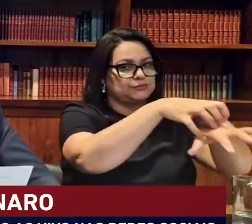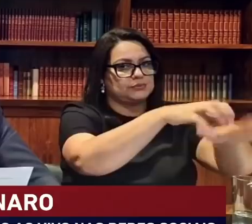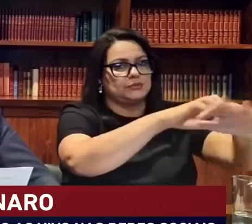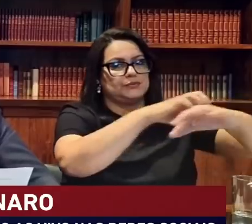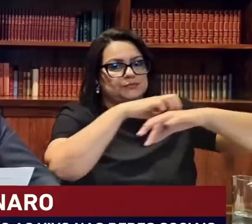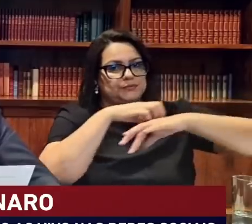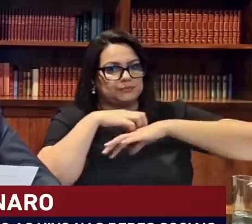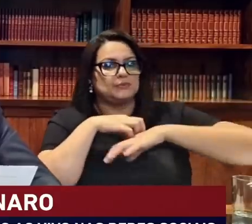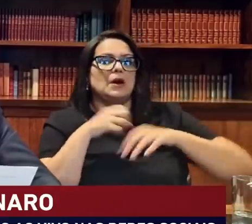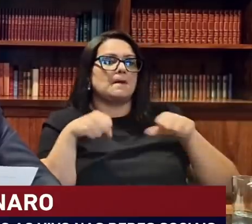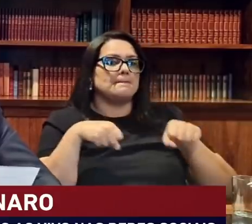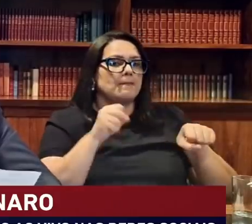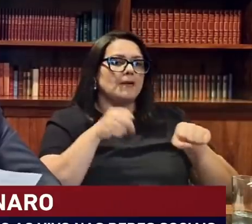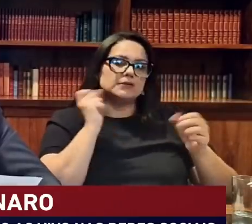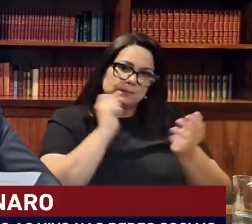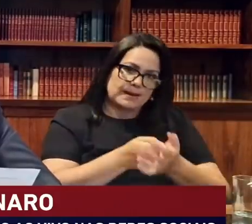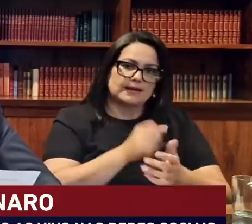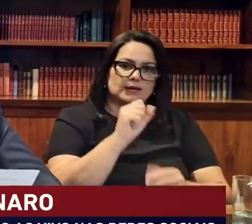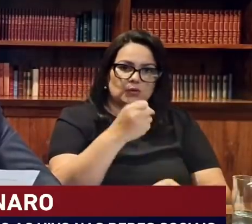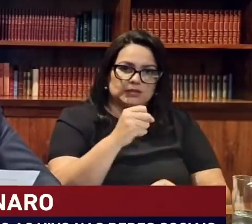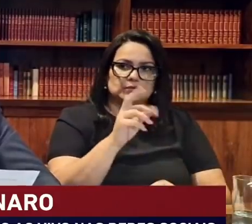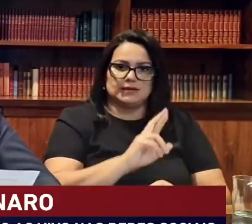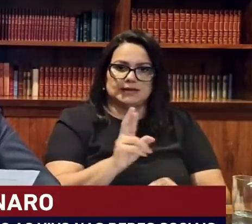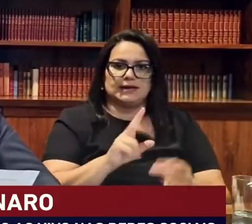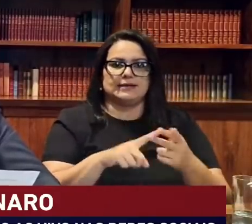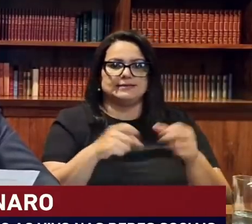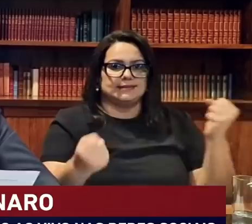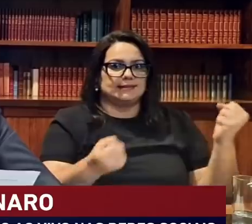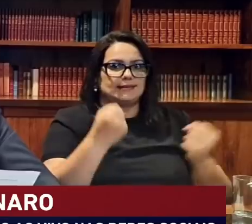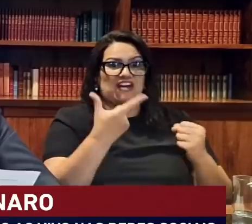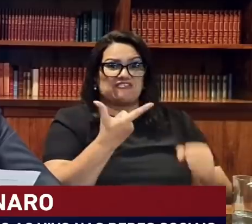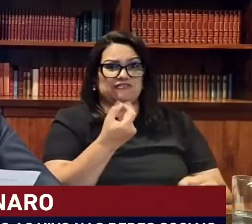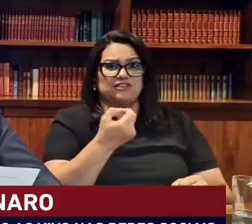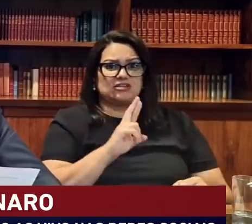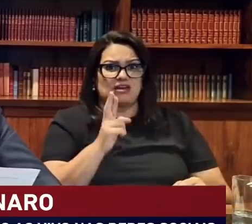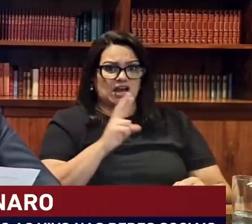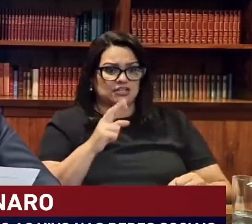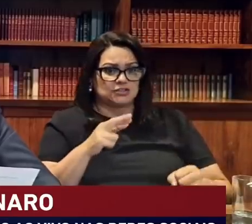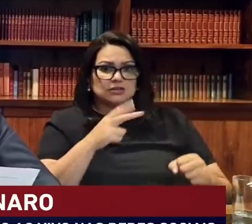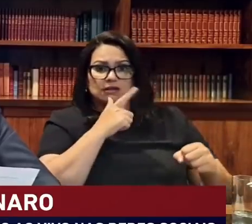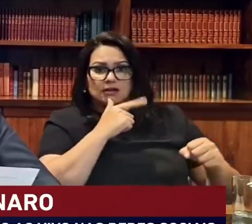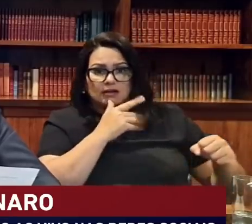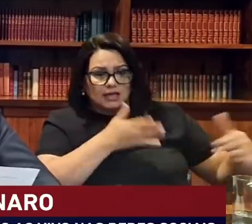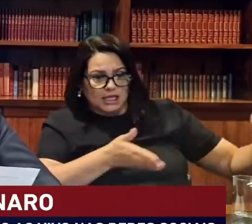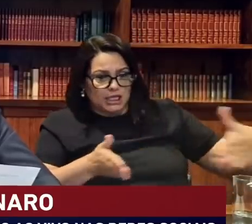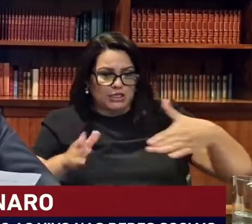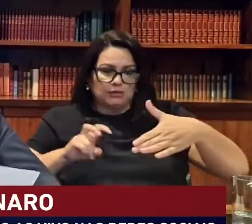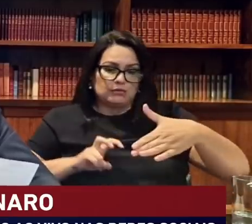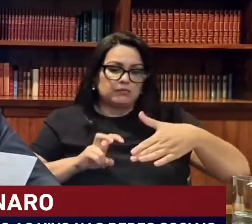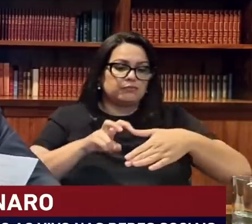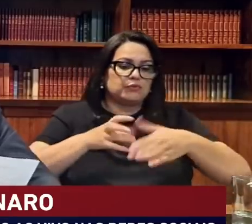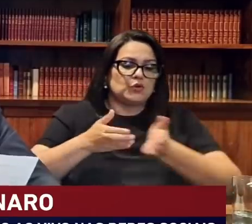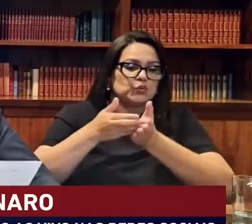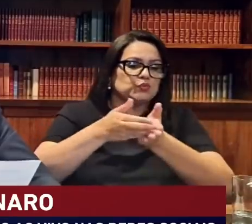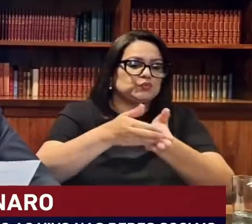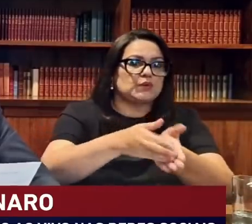moto paga, em média, R$8, automóvel, R$20 para atravessar o rio. Ônibus, R$60,